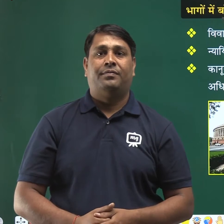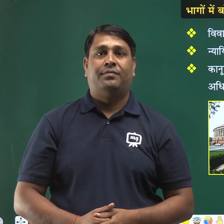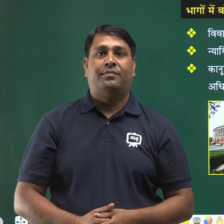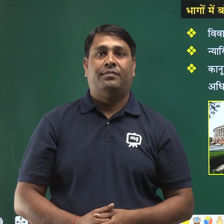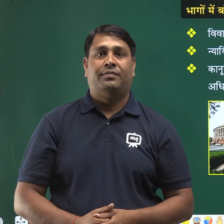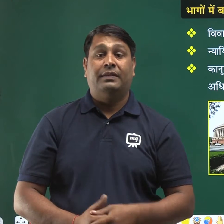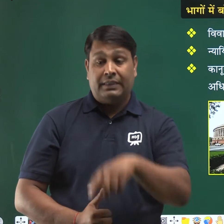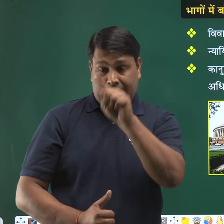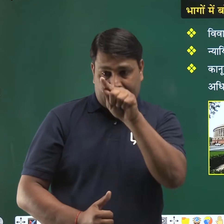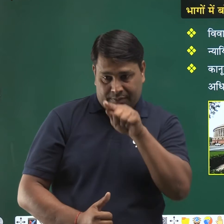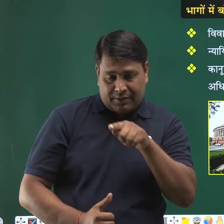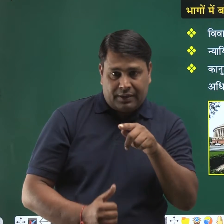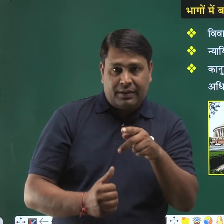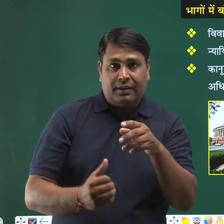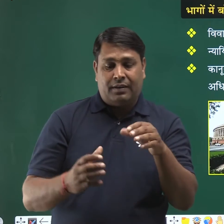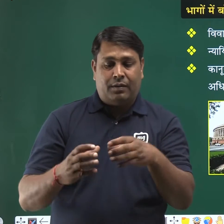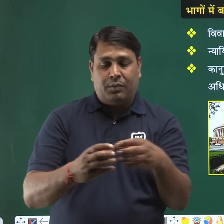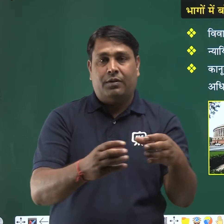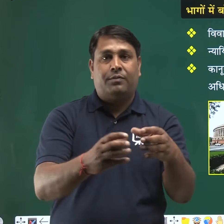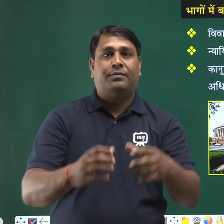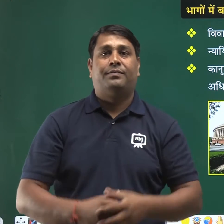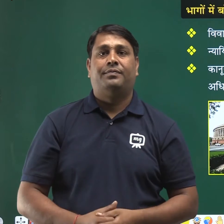निम्न भागों में